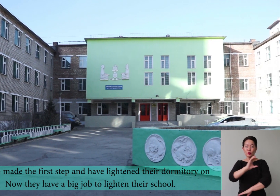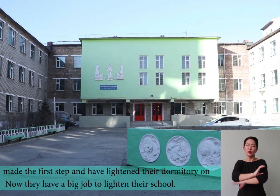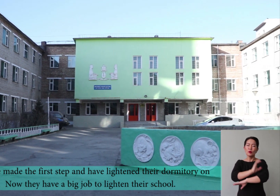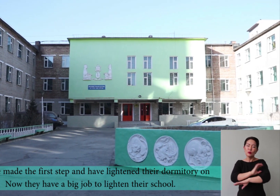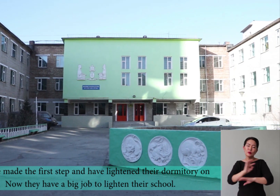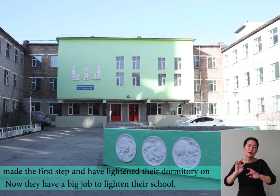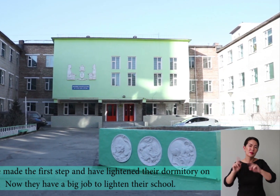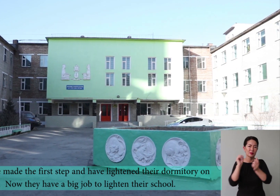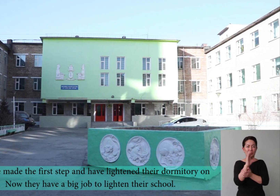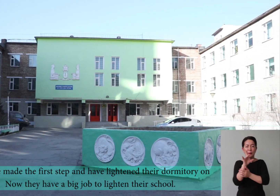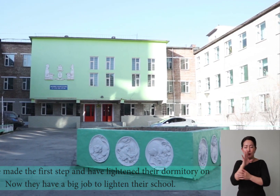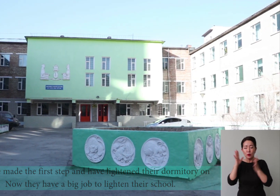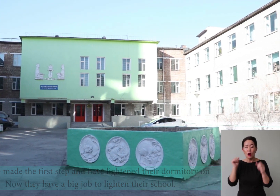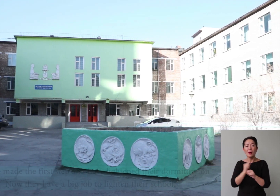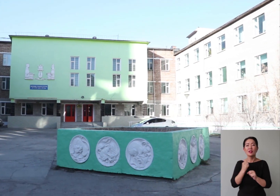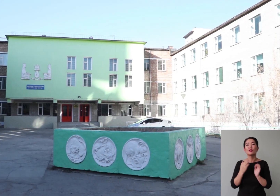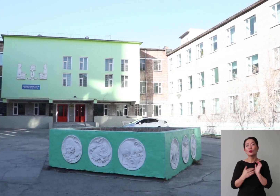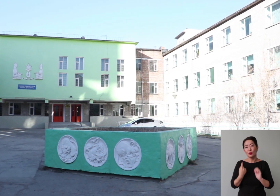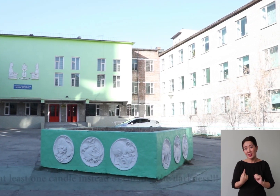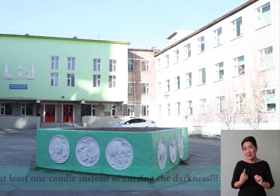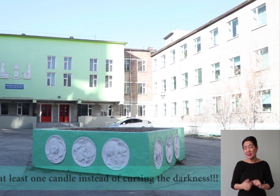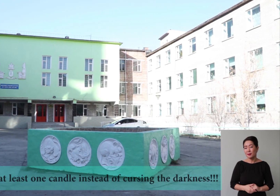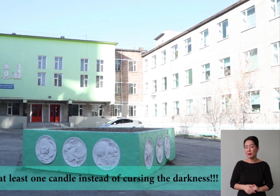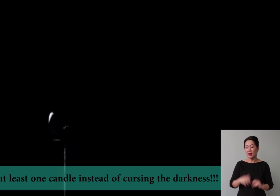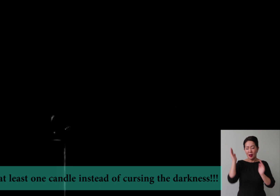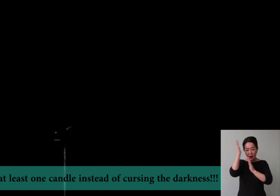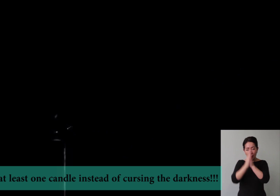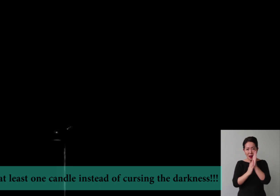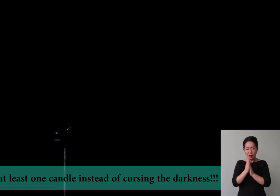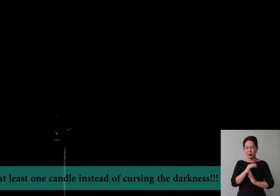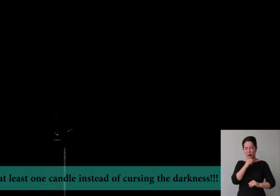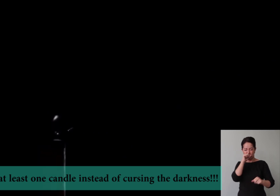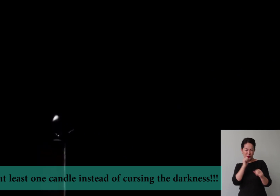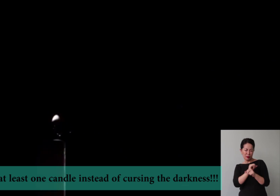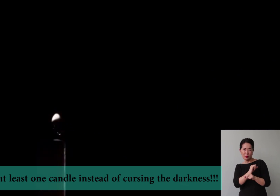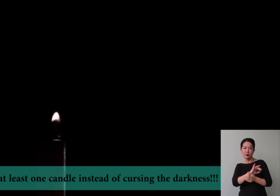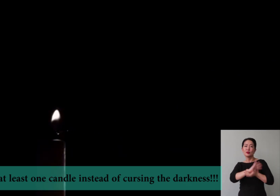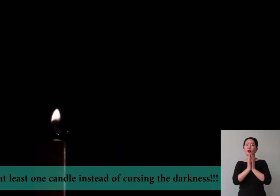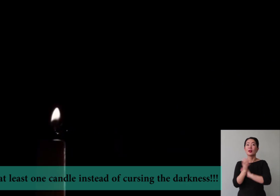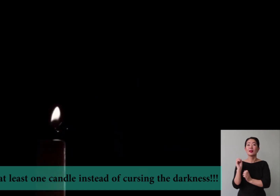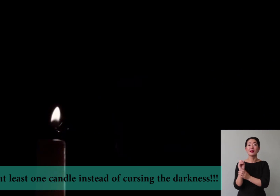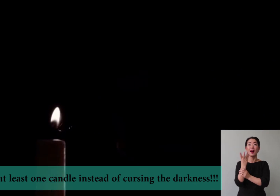том ажил тэндэнд үлджээ. Түнэр харанхуйг зөвхөрд суухаар нэгч гисэн лаасаа цаая.